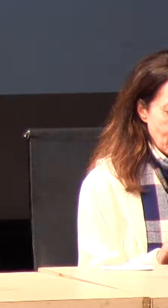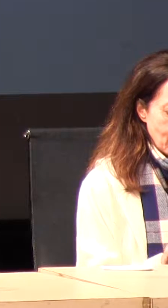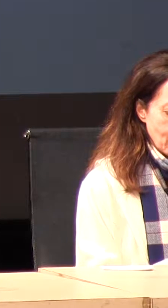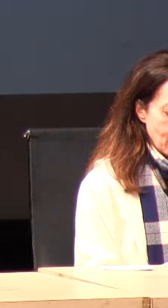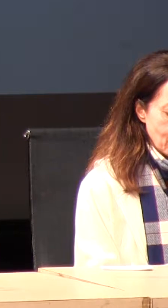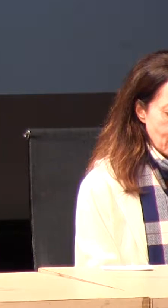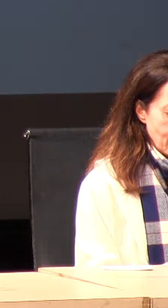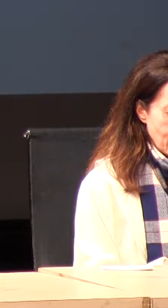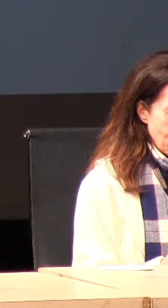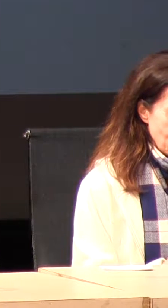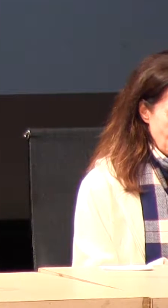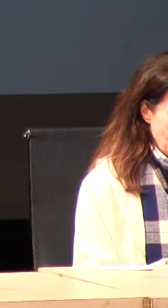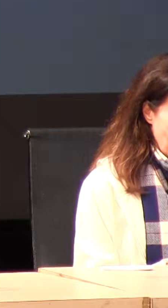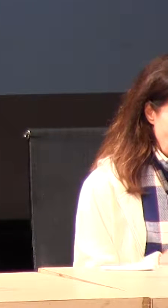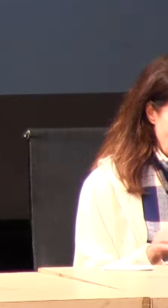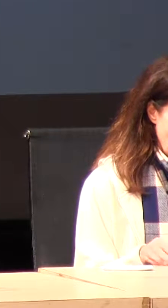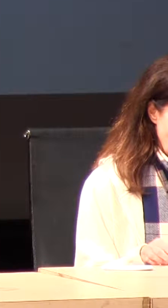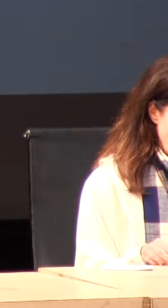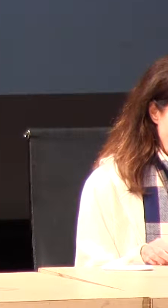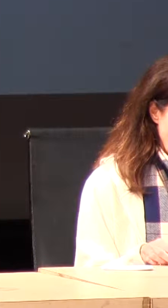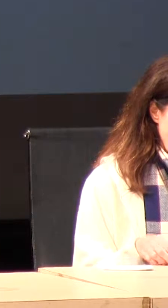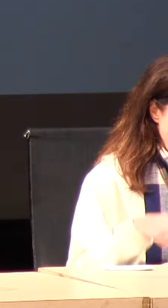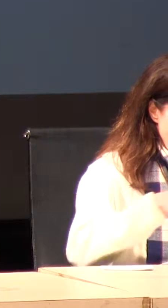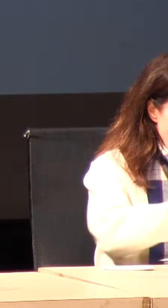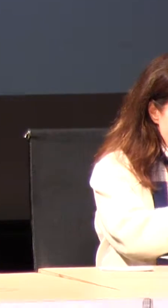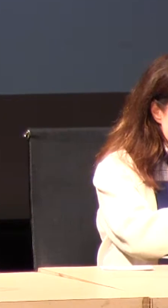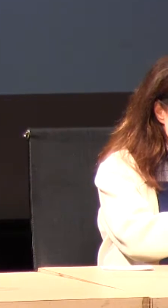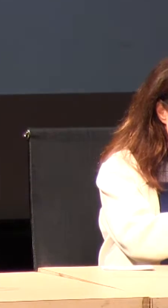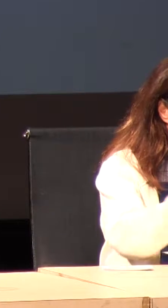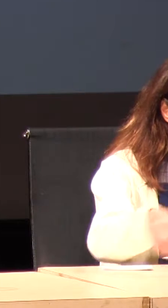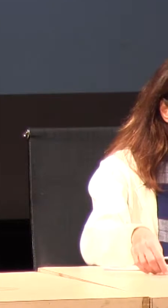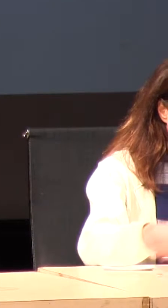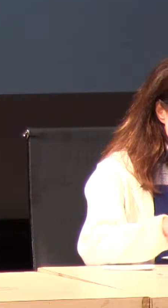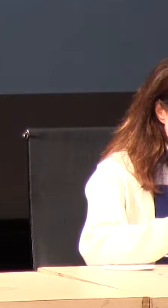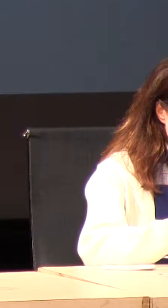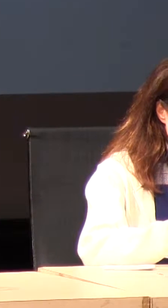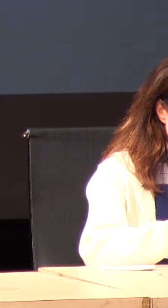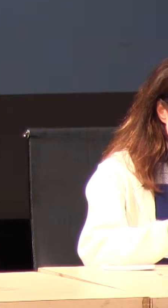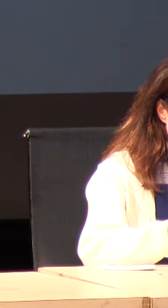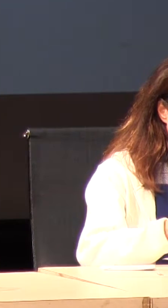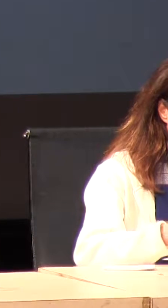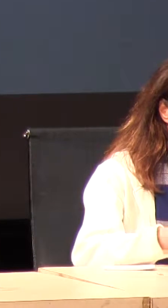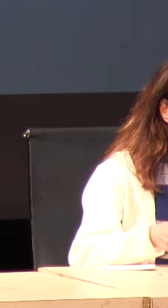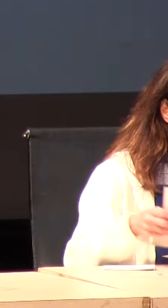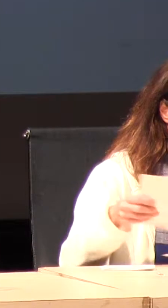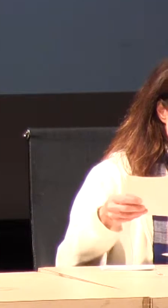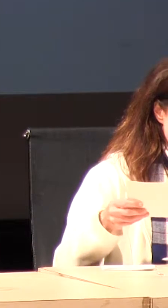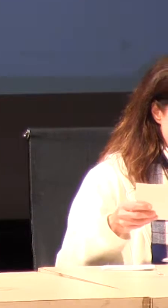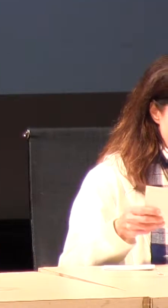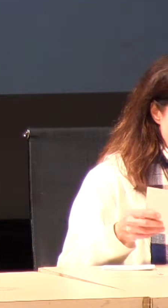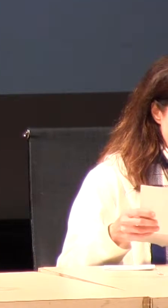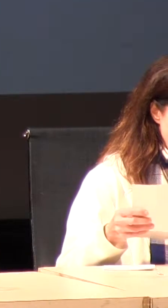e diretores regionais de educação para a gente chegar esse dia então a minha fala nesse momento é só de boas vindas e